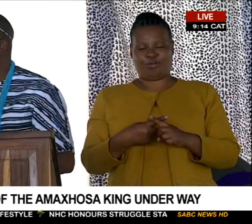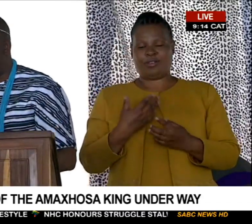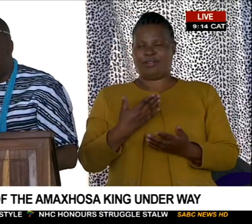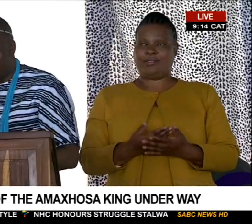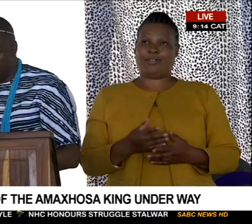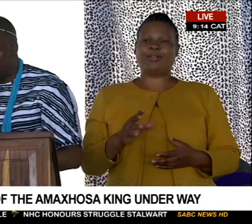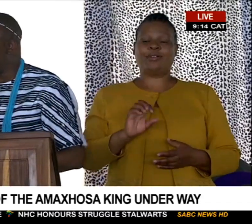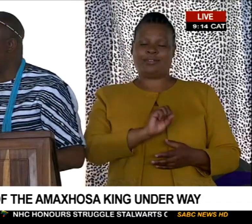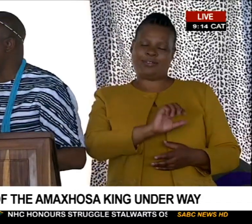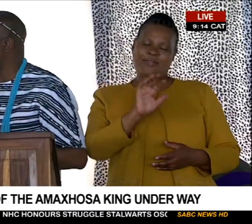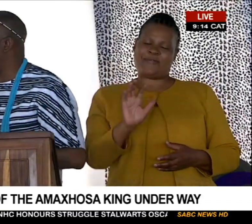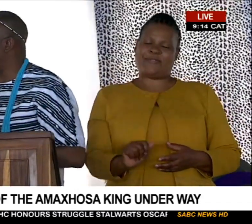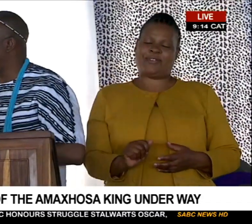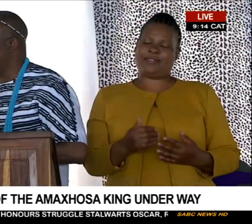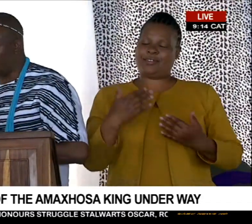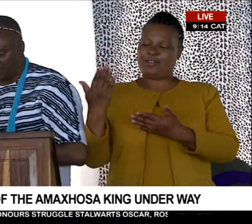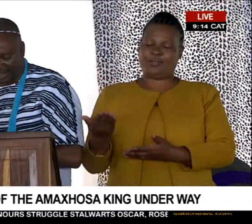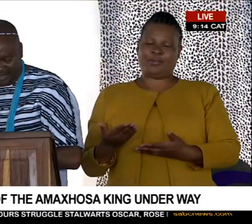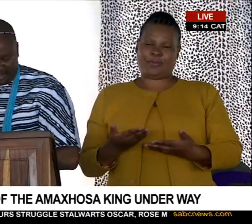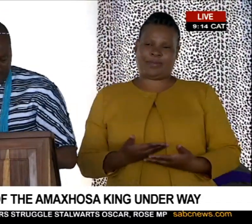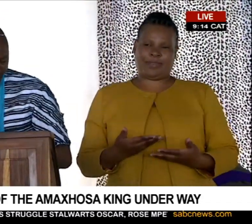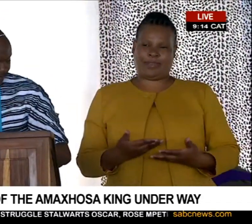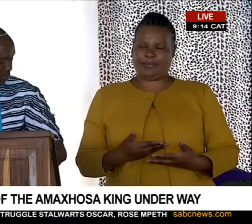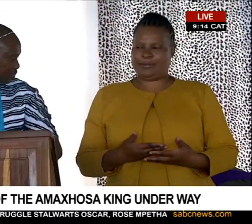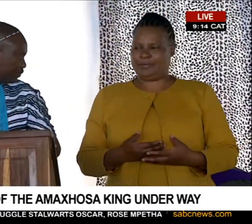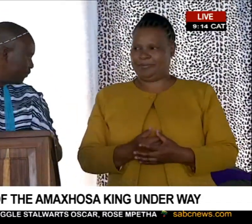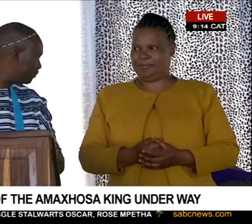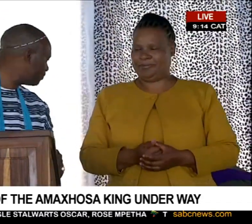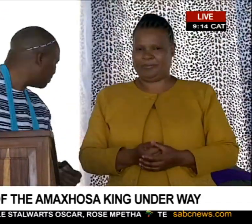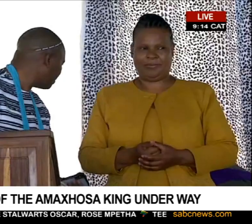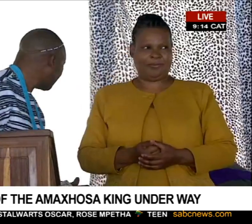emazantsi eAfrika. Siyakwamkela sinama mzukulwana waXhosa.